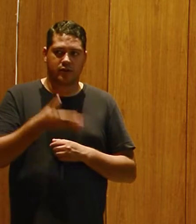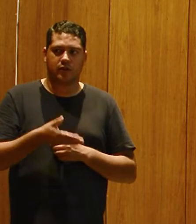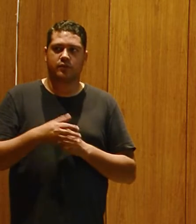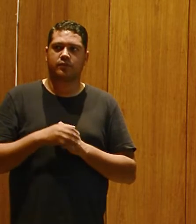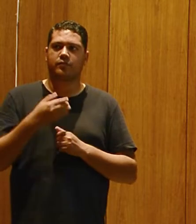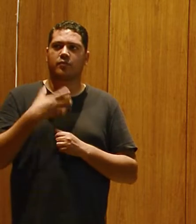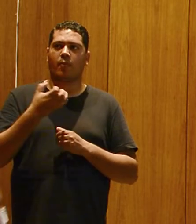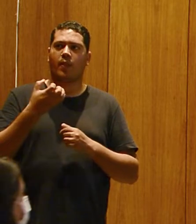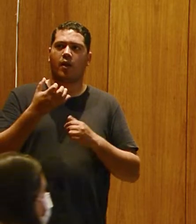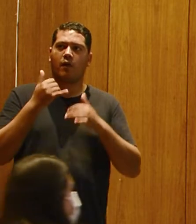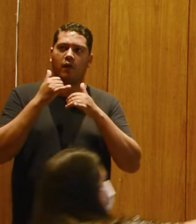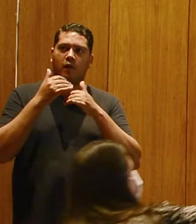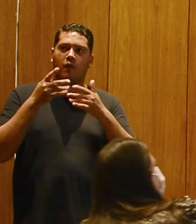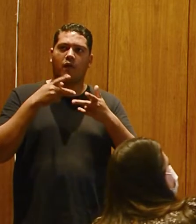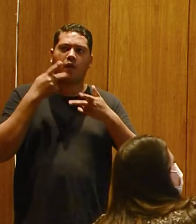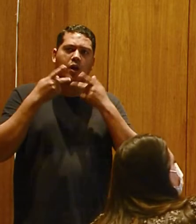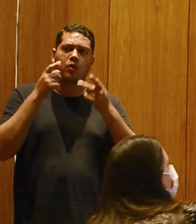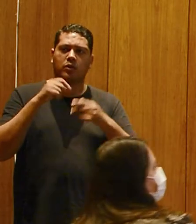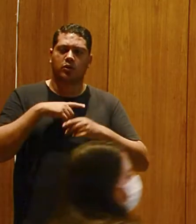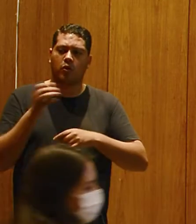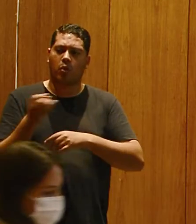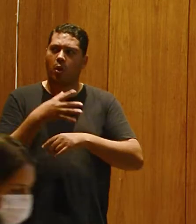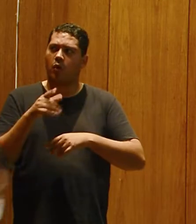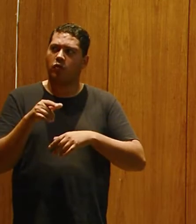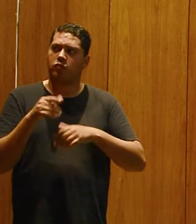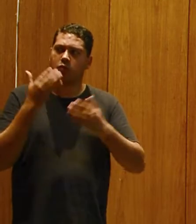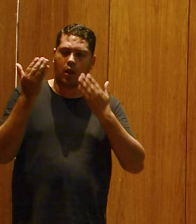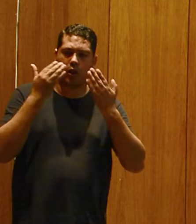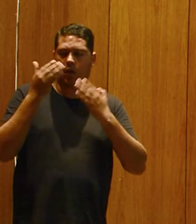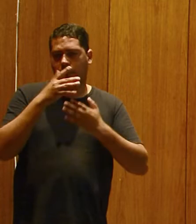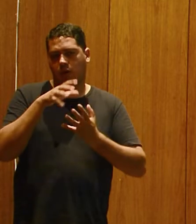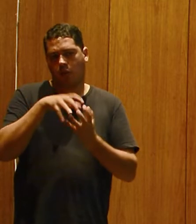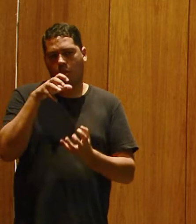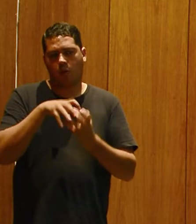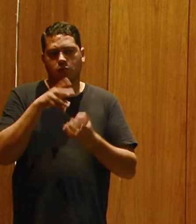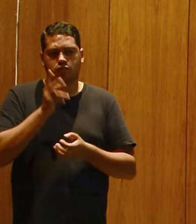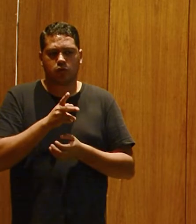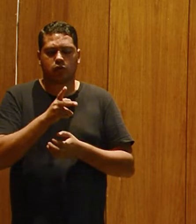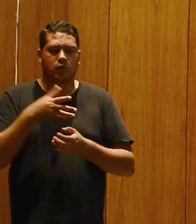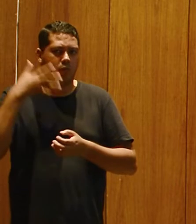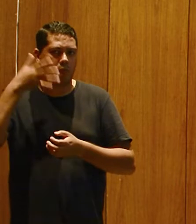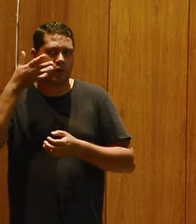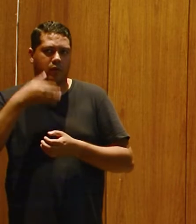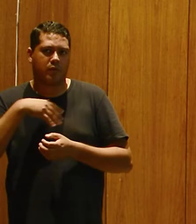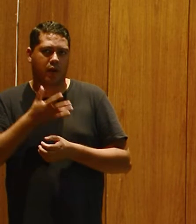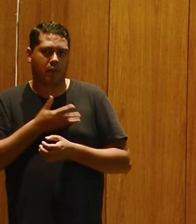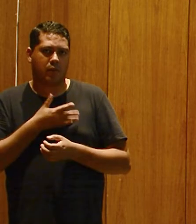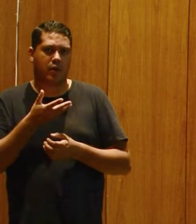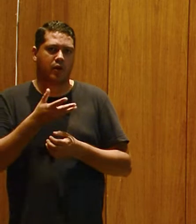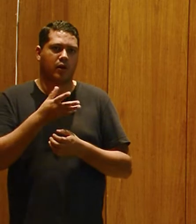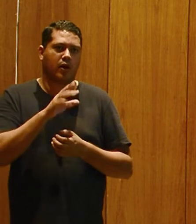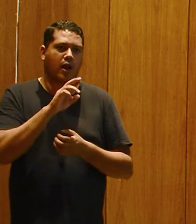quero compartilhar um pouco sobre o que há de novo na terapia em idosos, dando continuidade à palestra da minha querida colega e